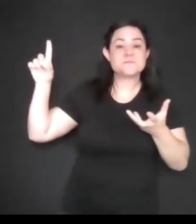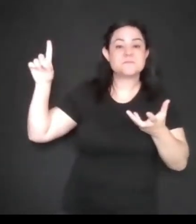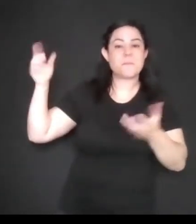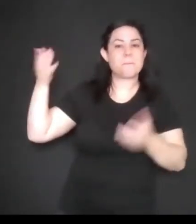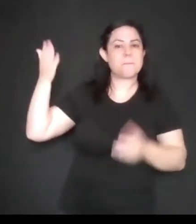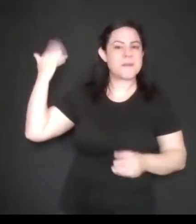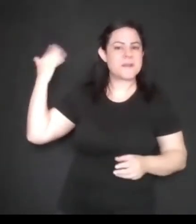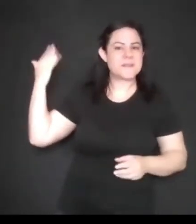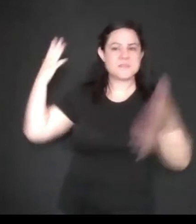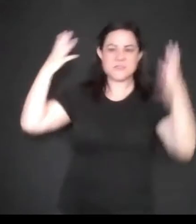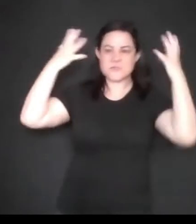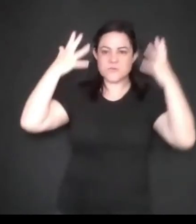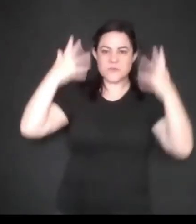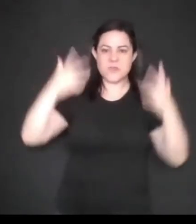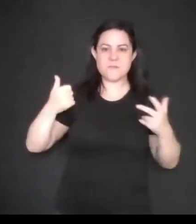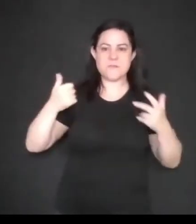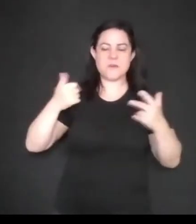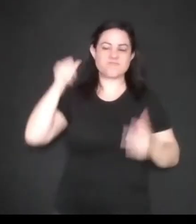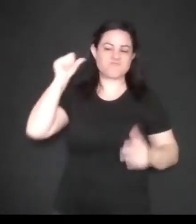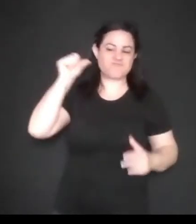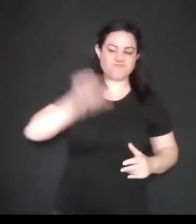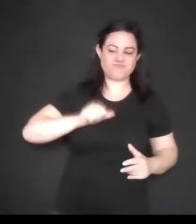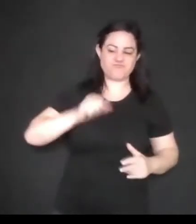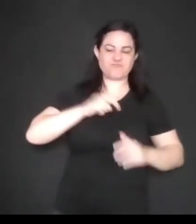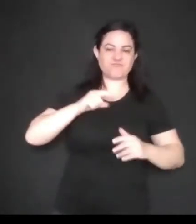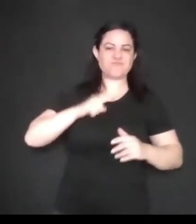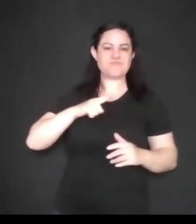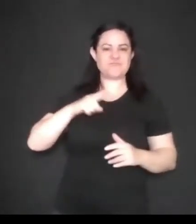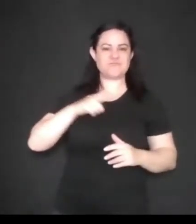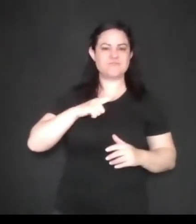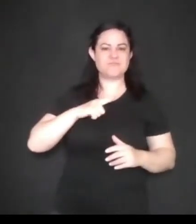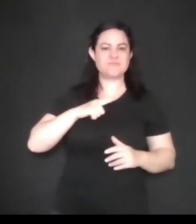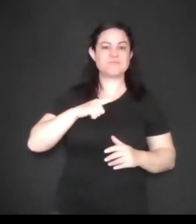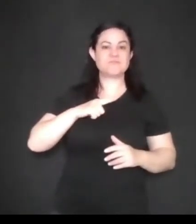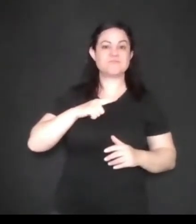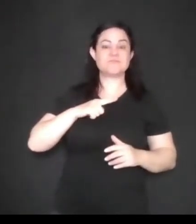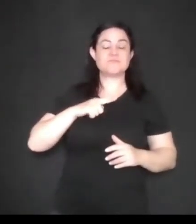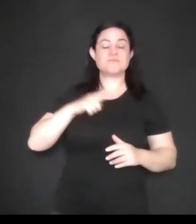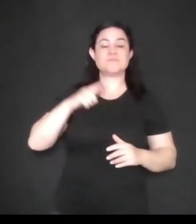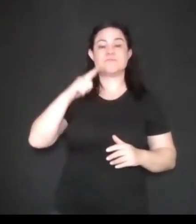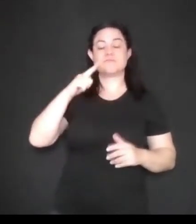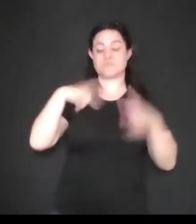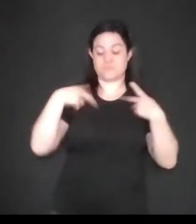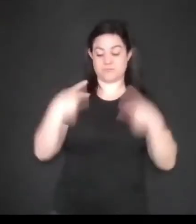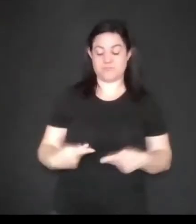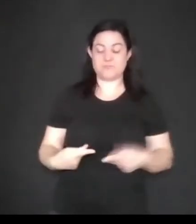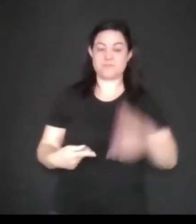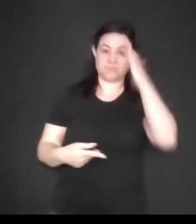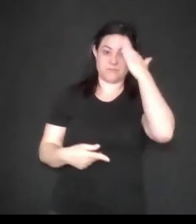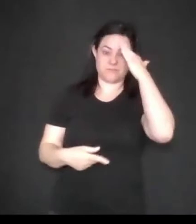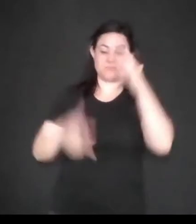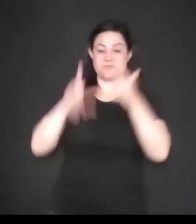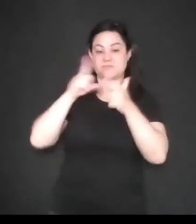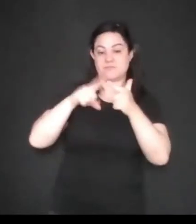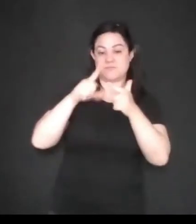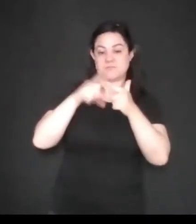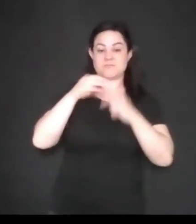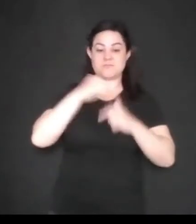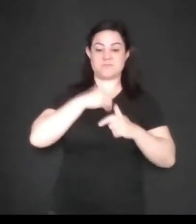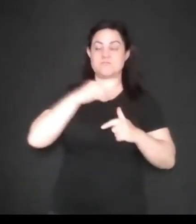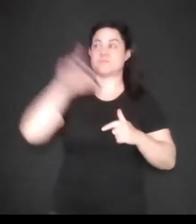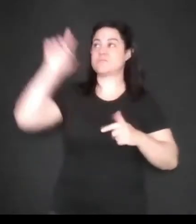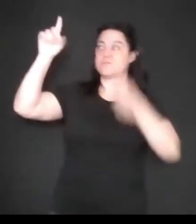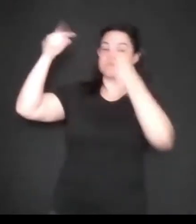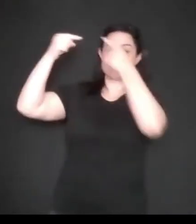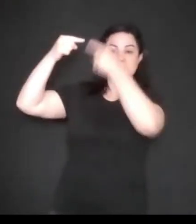eram oferecidos para a conscientização do homem, para que ele entendesse o problema da queda, da ruptura com o Criador.